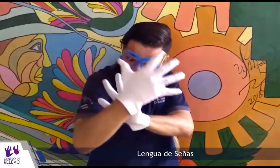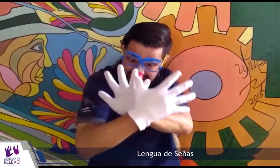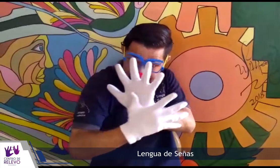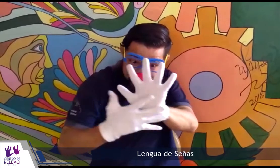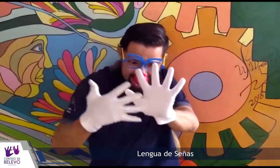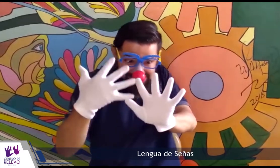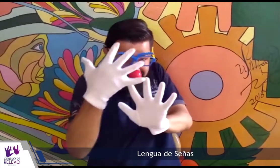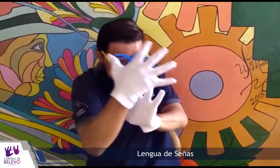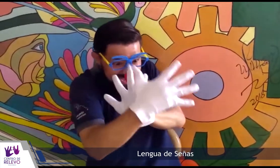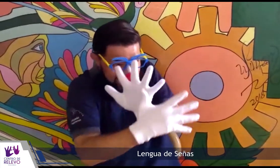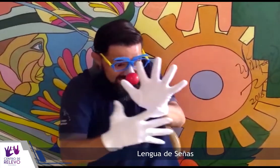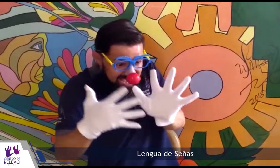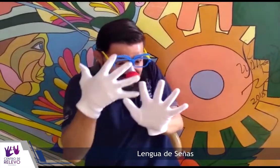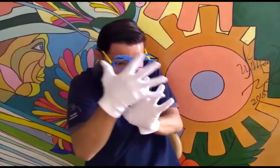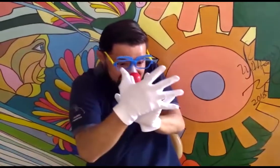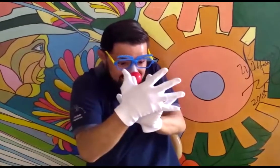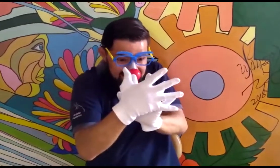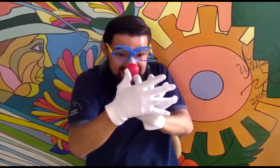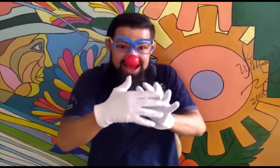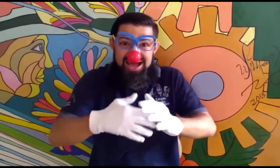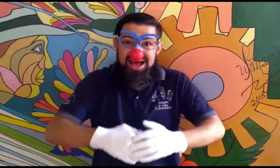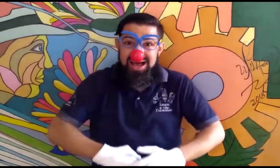Lengua de señas.